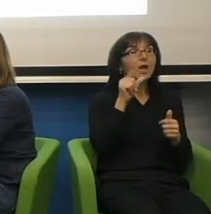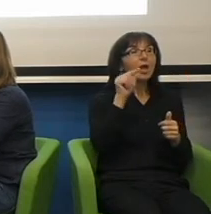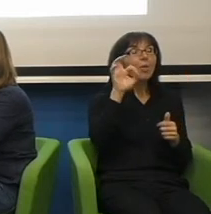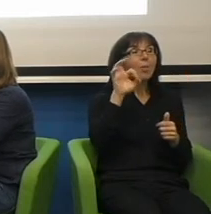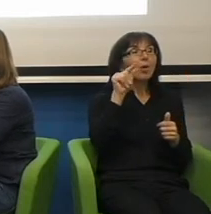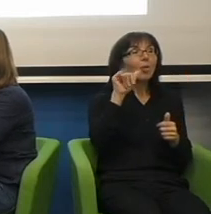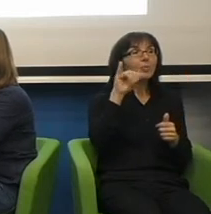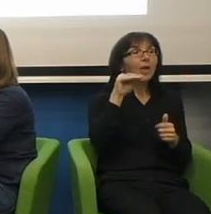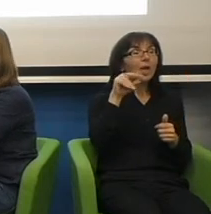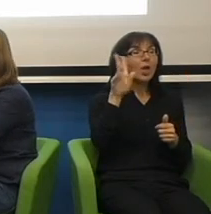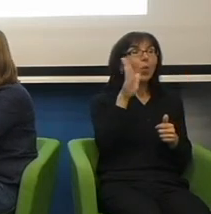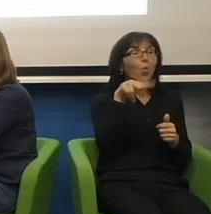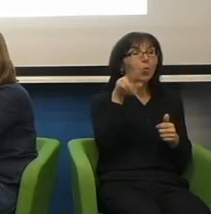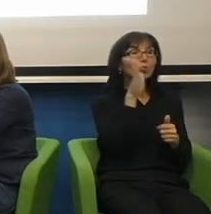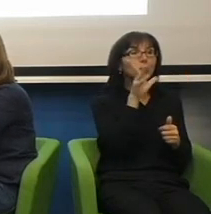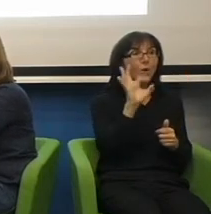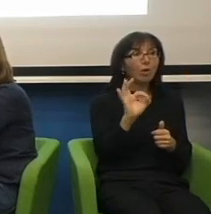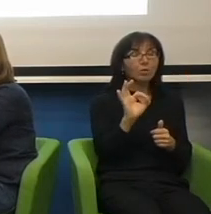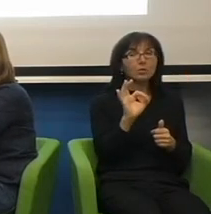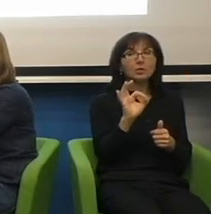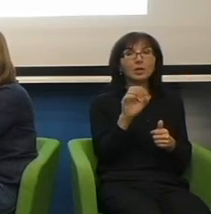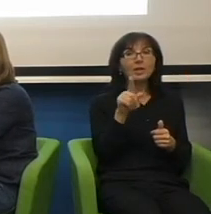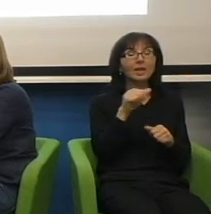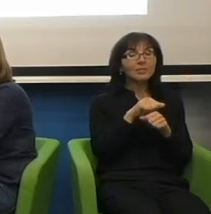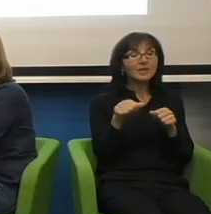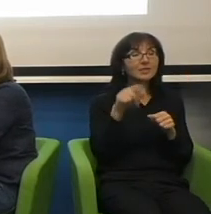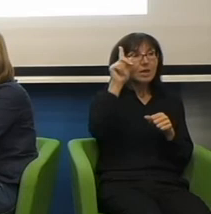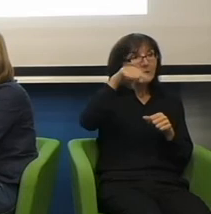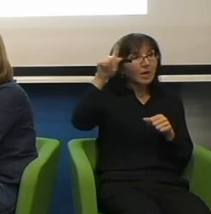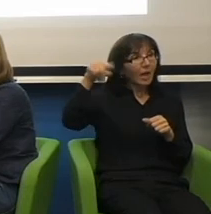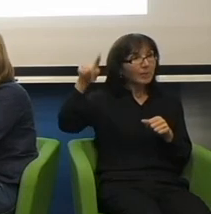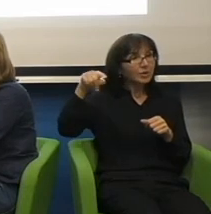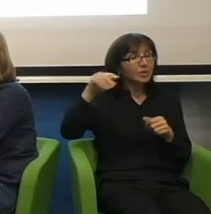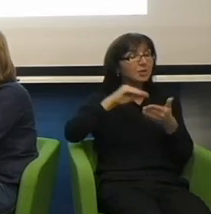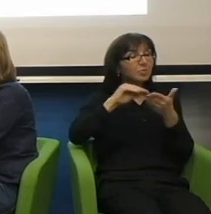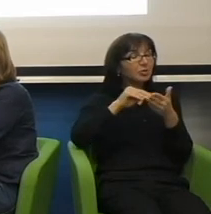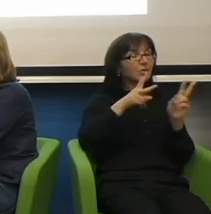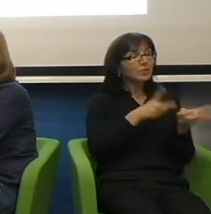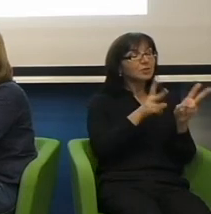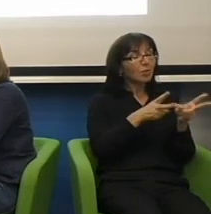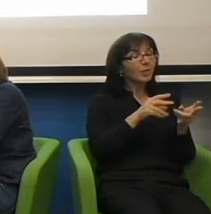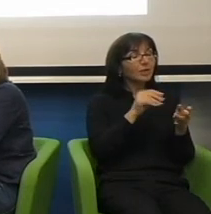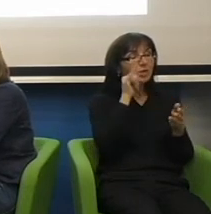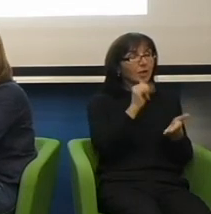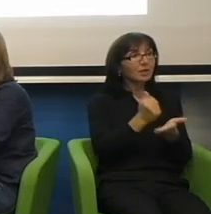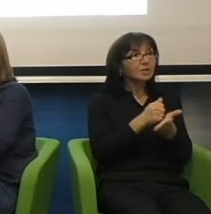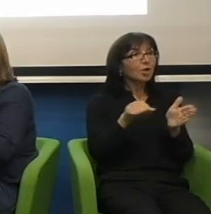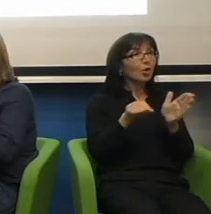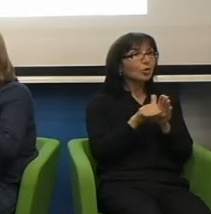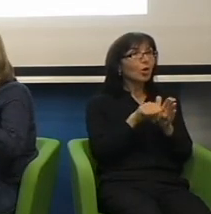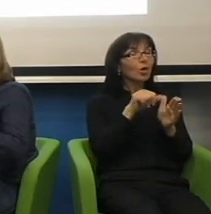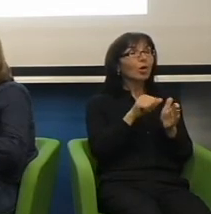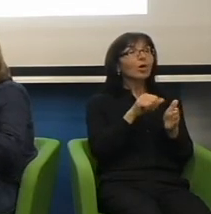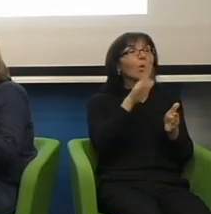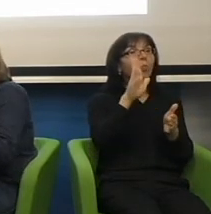ciekawe, jest tam kilka miesięcy, w listopadzie pisze list do George'a Busha. Mi się to też podoba,